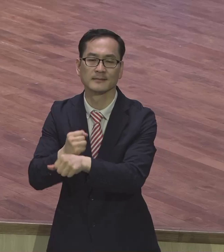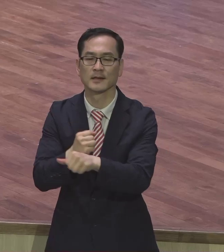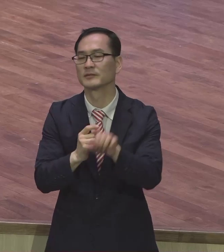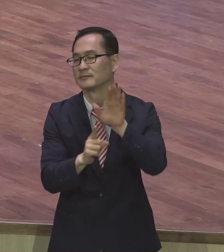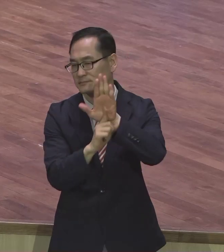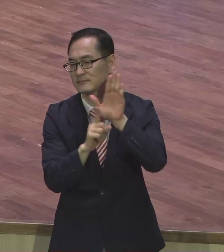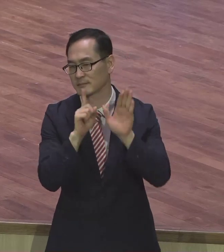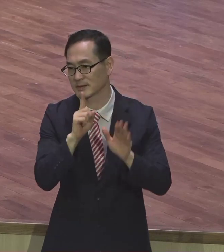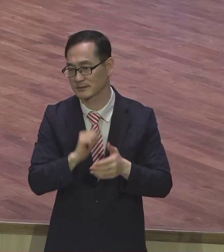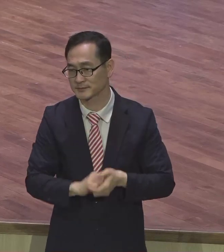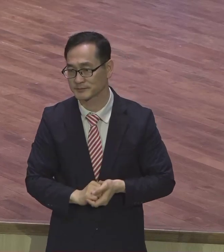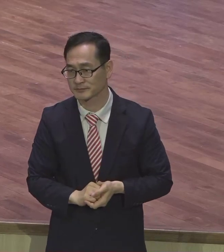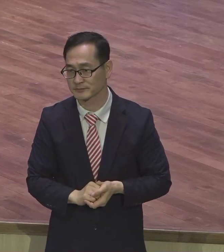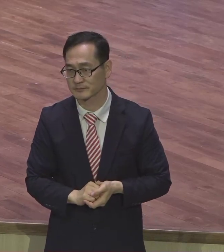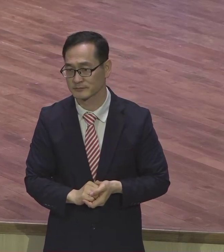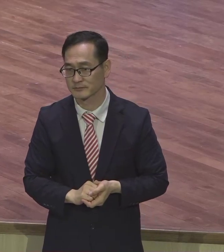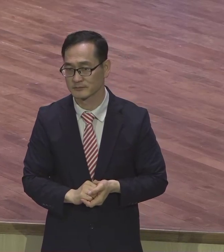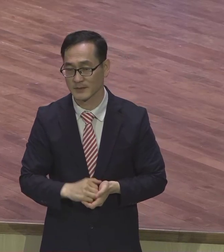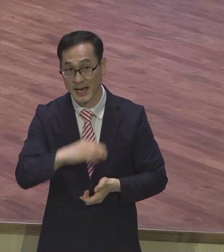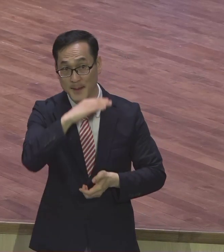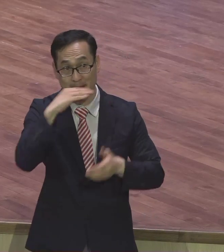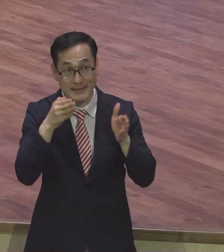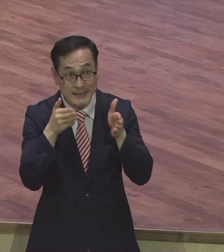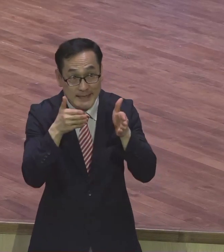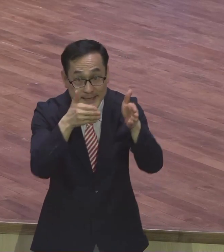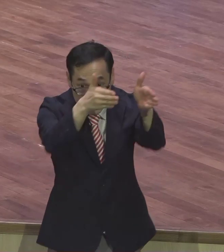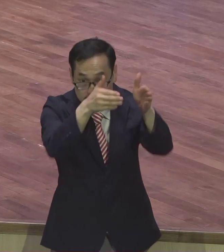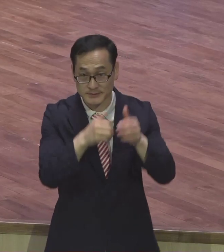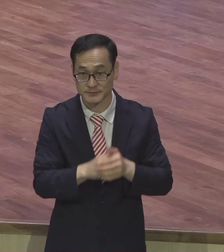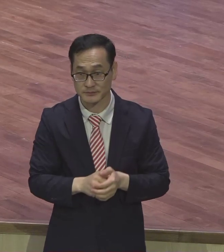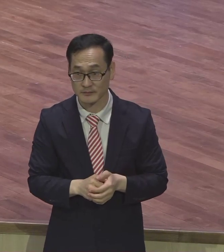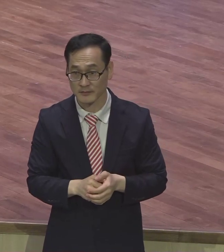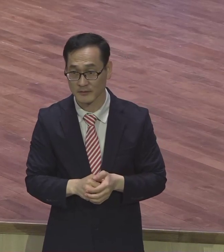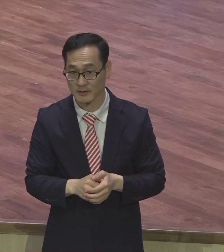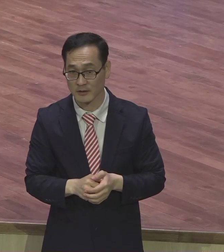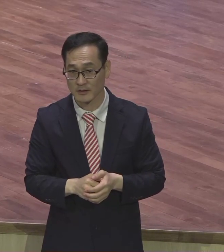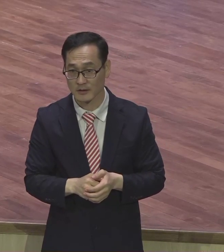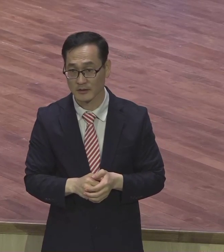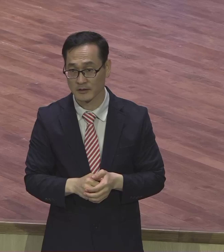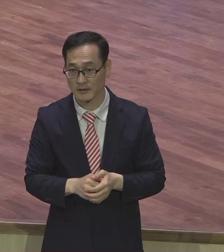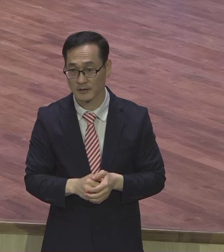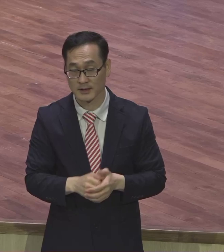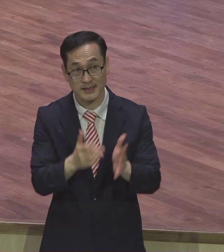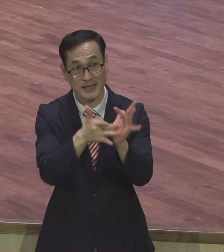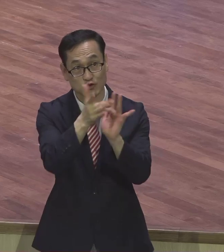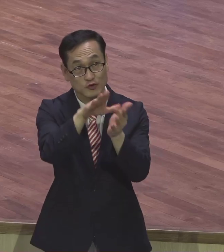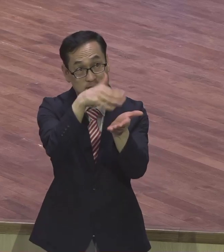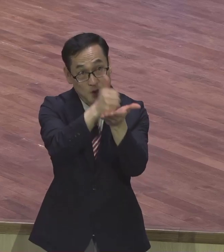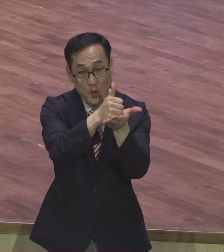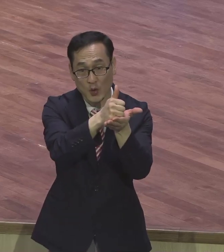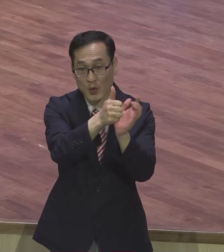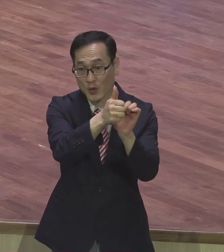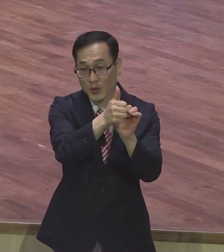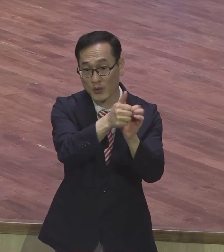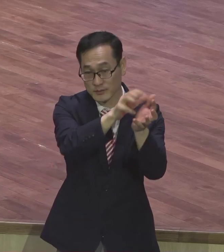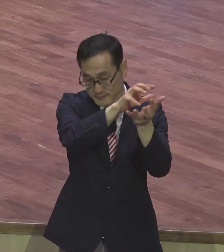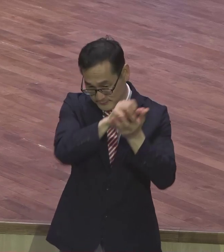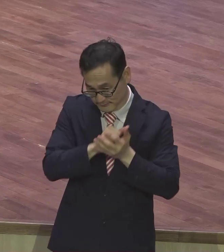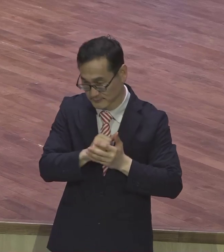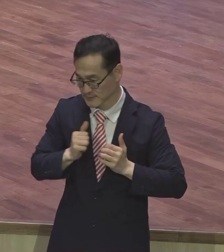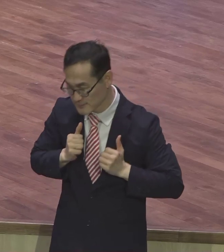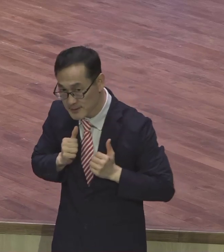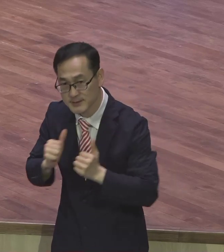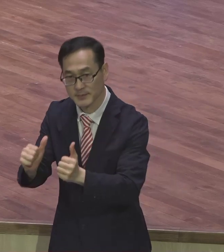바울처럼 올바른 열심 가지고 이제 여러분 자신을 비롯해서 여러분 주위를 바라보면서 세상의 틀을